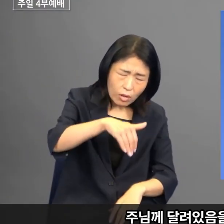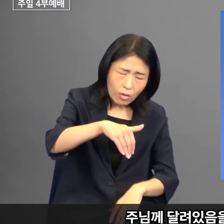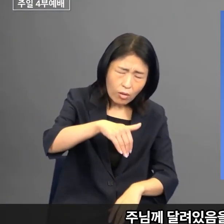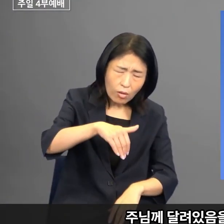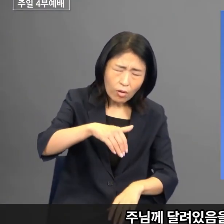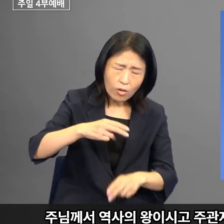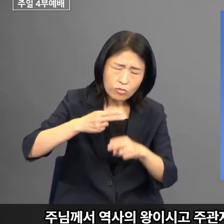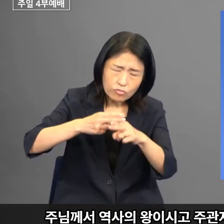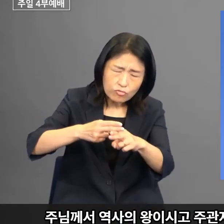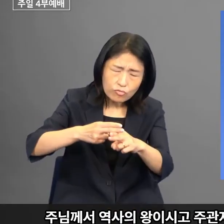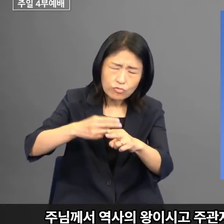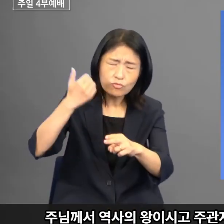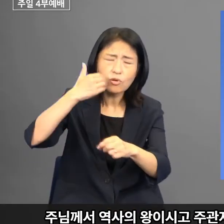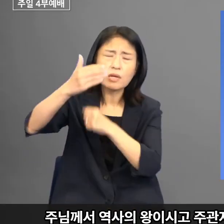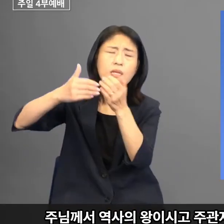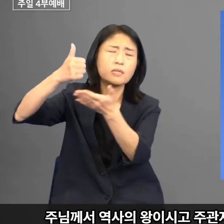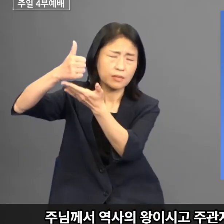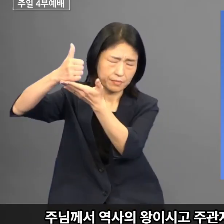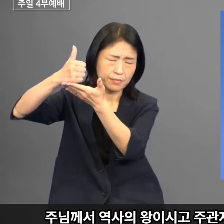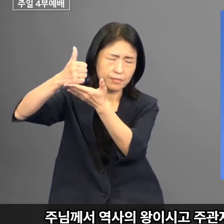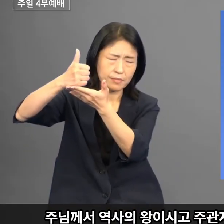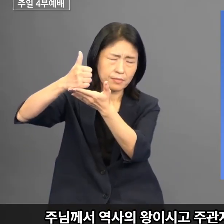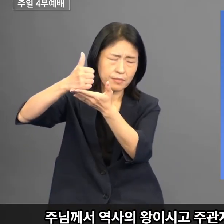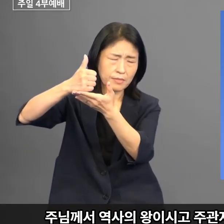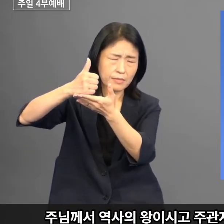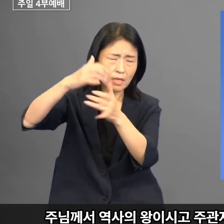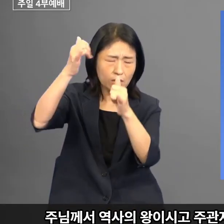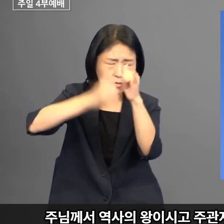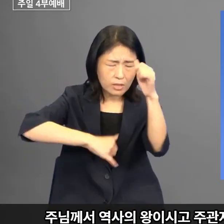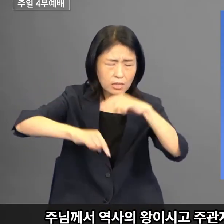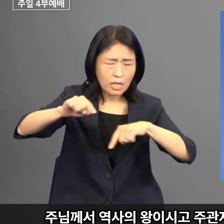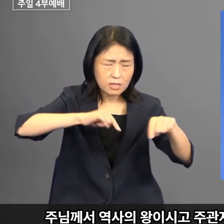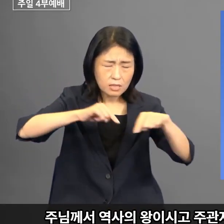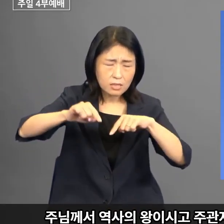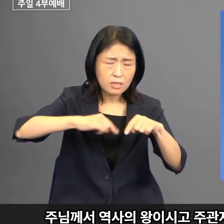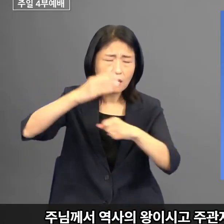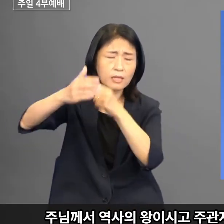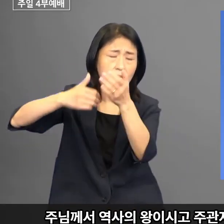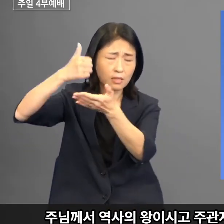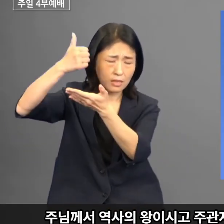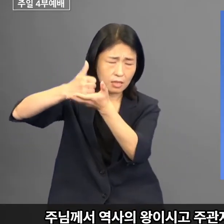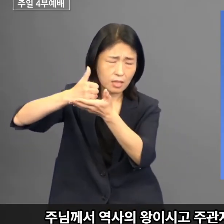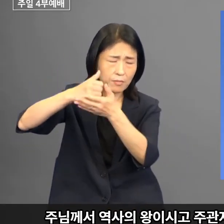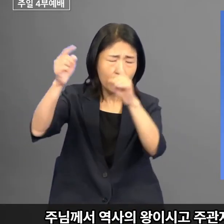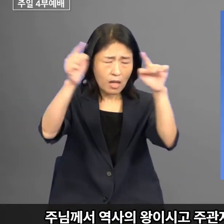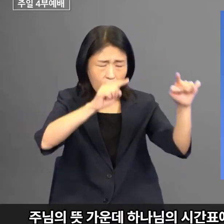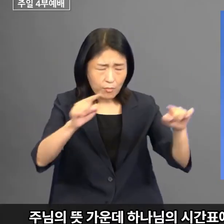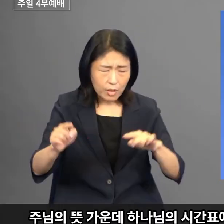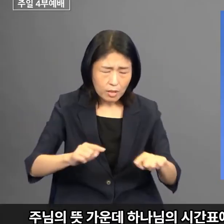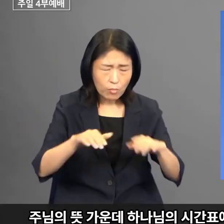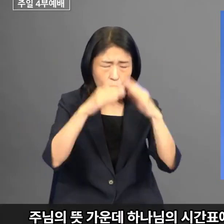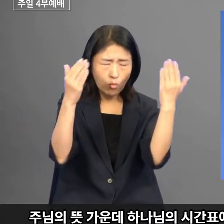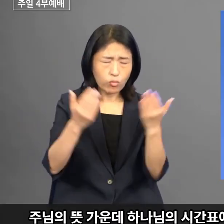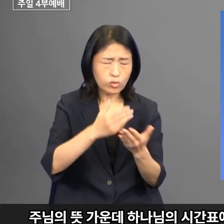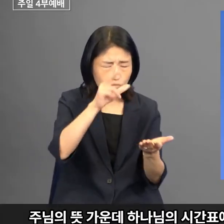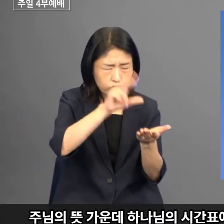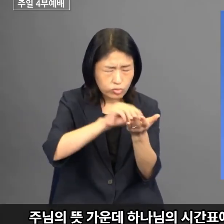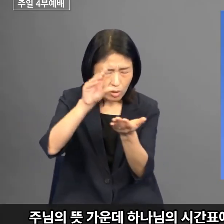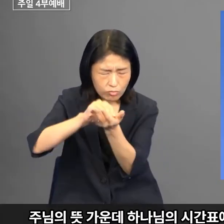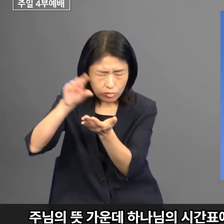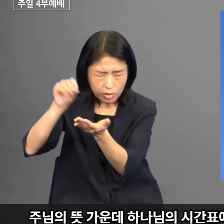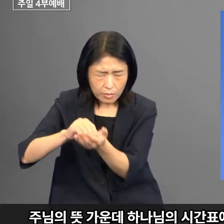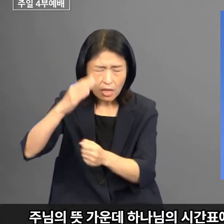고백합니다. 주님께서 역사의 왕이시고 주관자이시니 주여 한반도의 모든 문제도 주님의 뜻 가운데